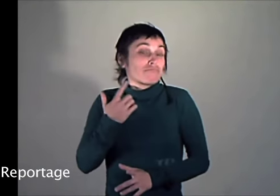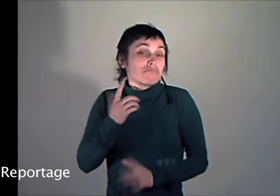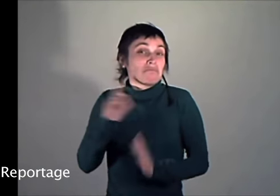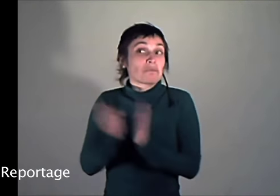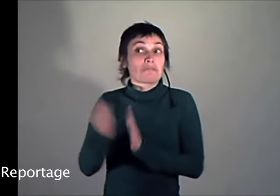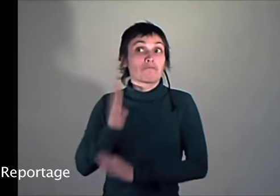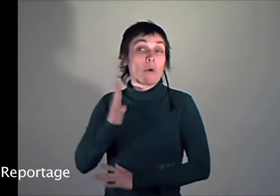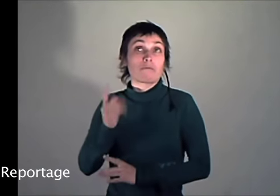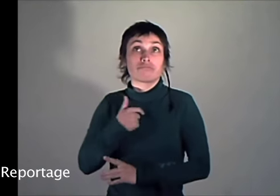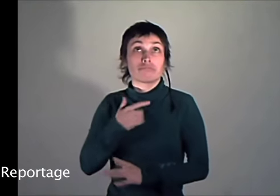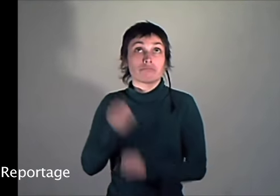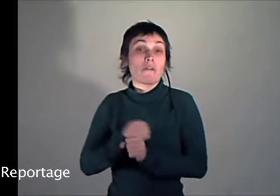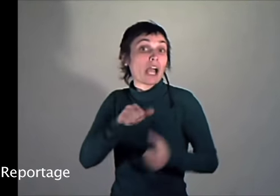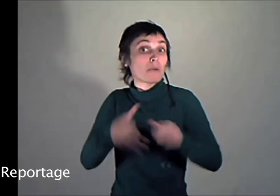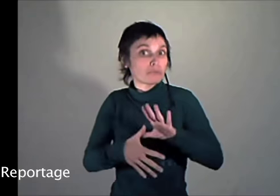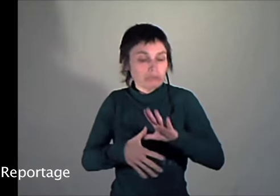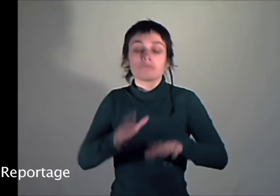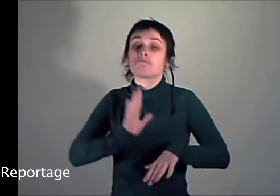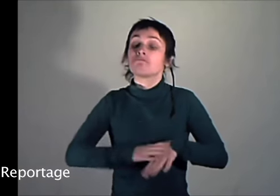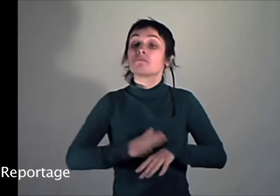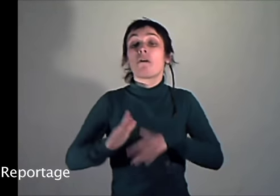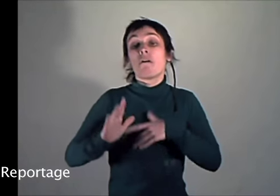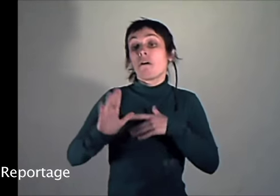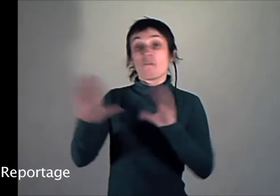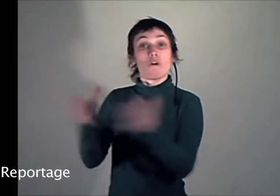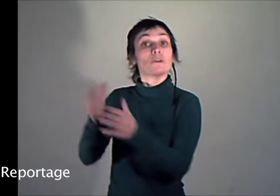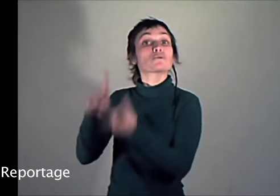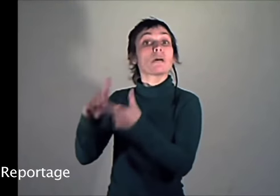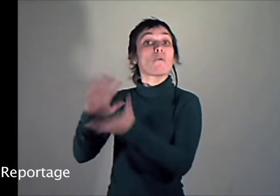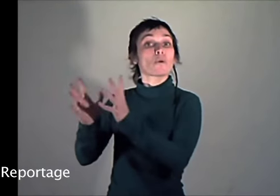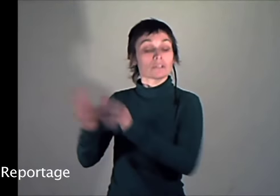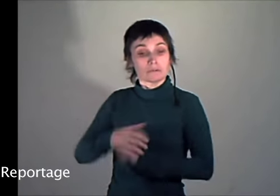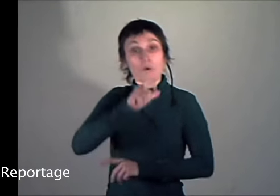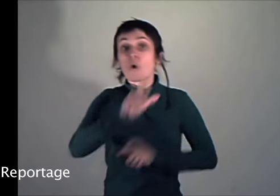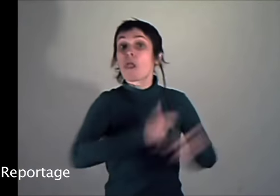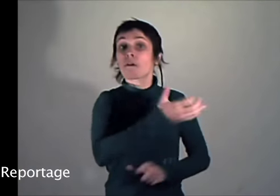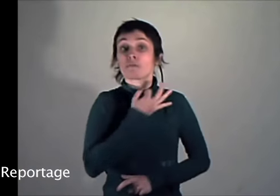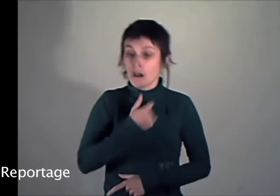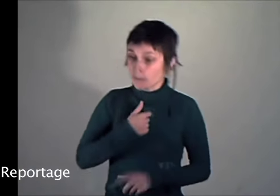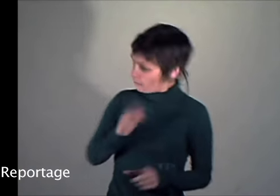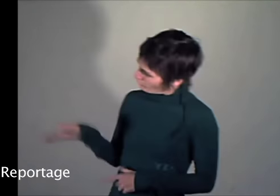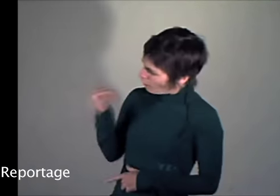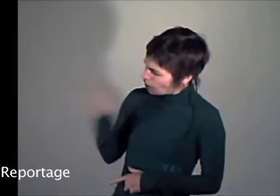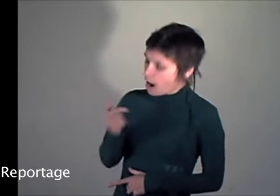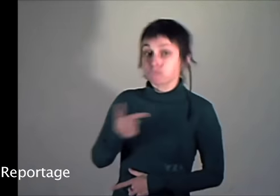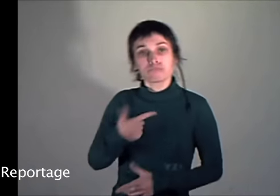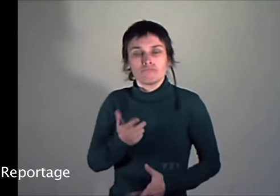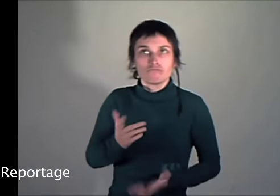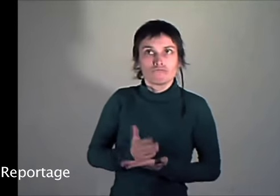Je travaillais à Airbus et à Airbus il y a eu une formation langue des signes organisée. C'est un extérieur qui